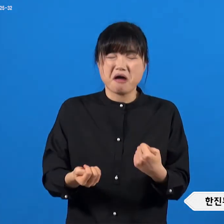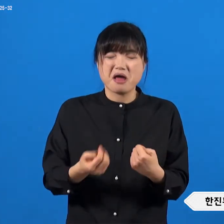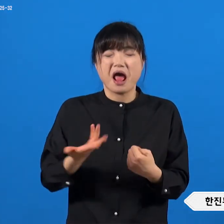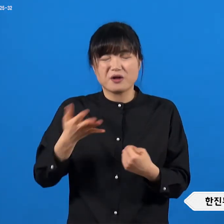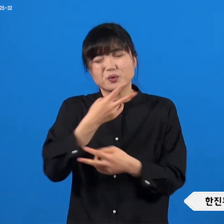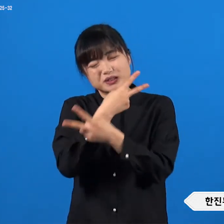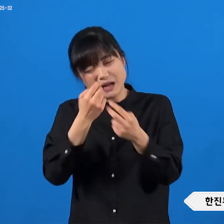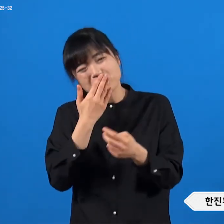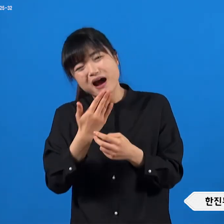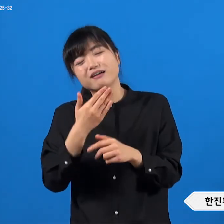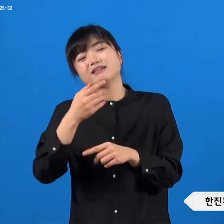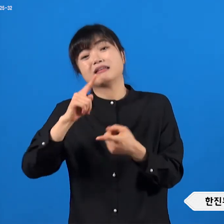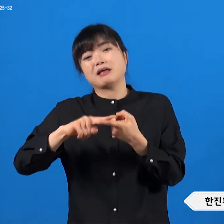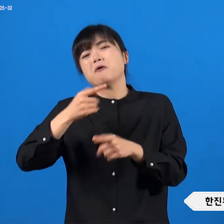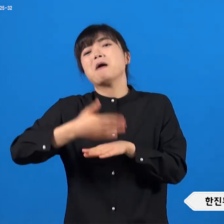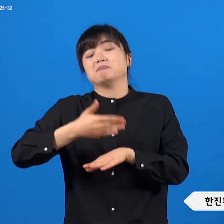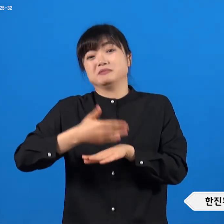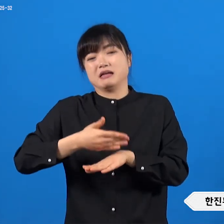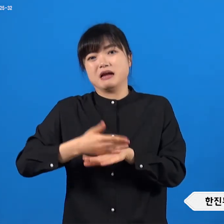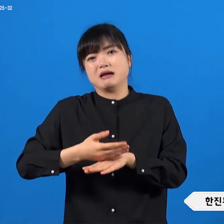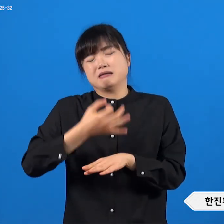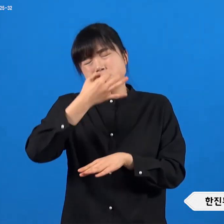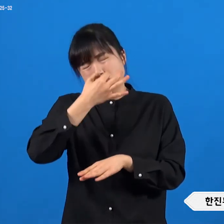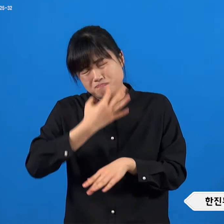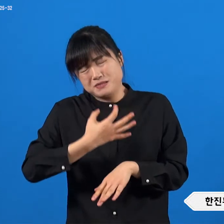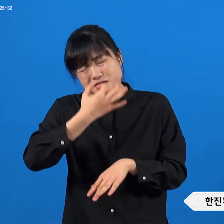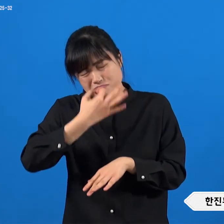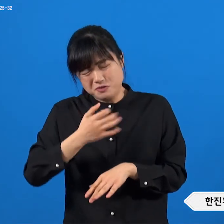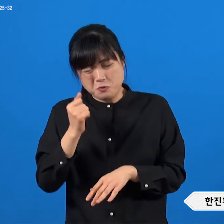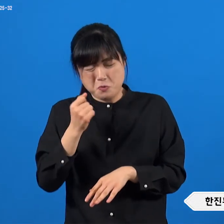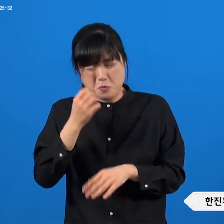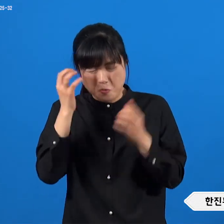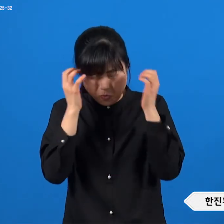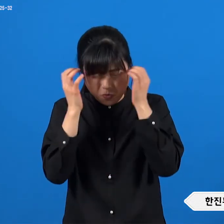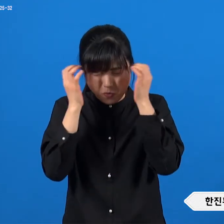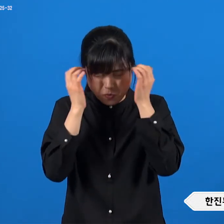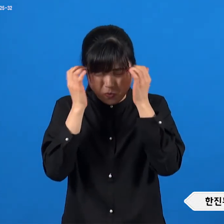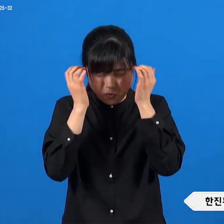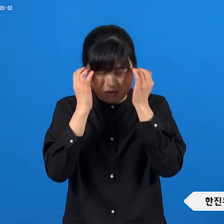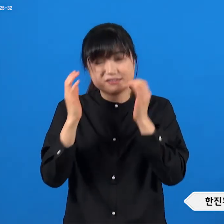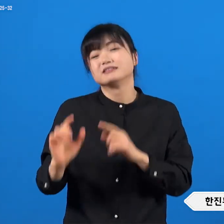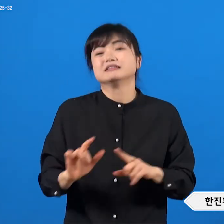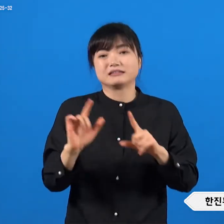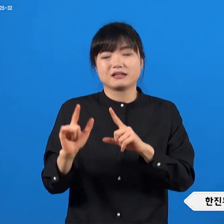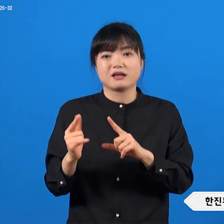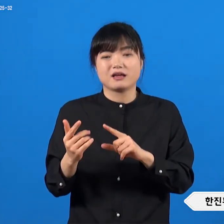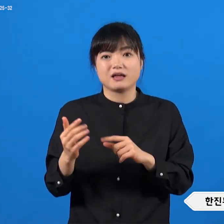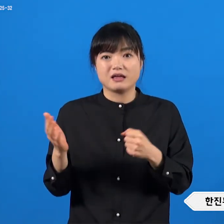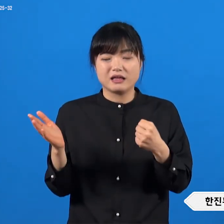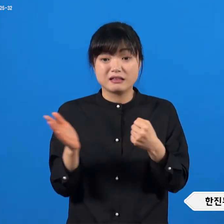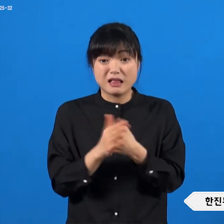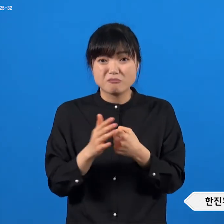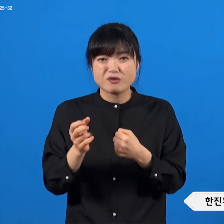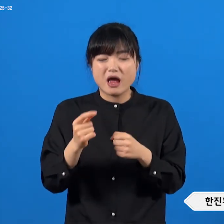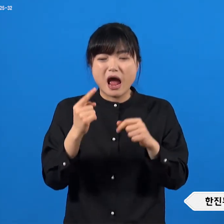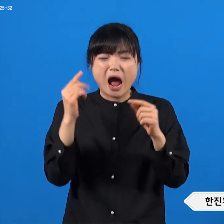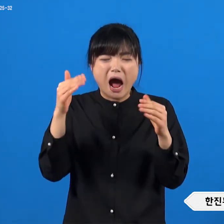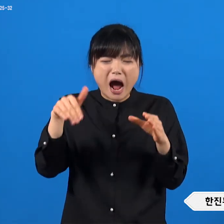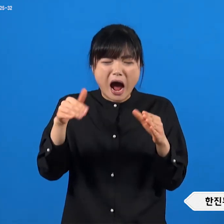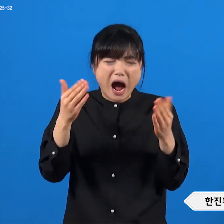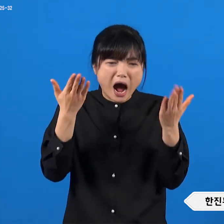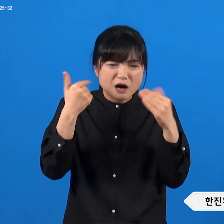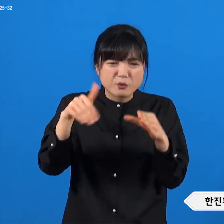때가 있으니까 감사하죠. 그렇게 힘들게 신학생 시절을 보냈습니다. 그러니까 등록금 시즌이